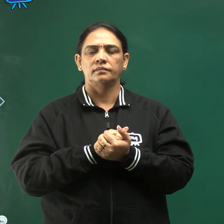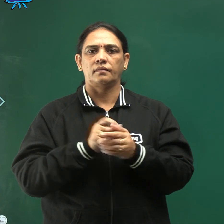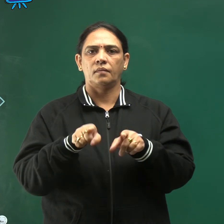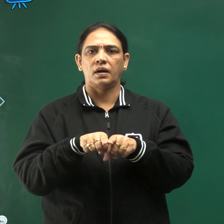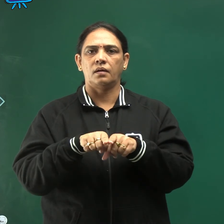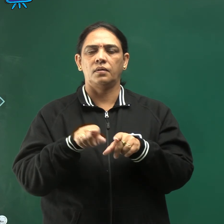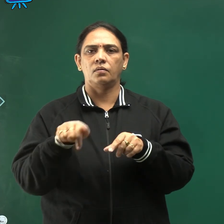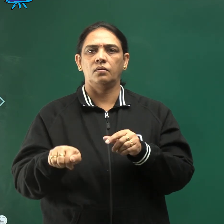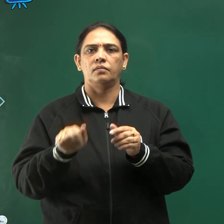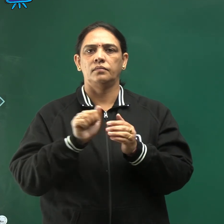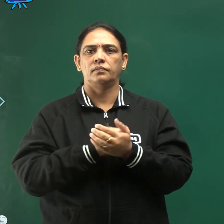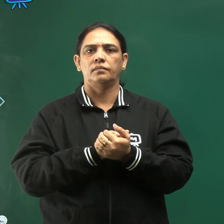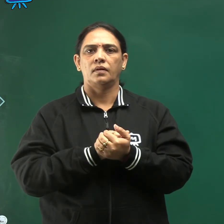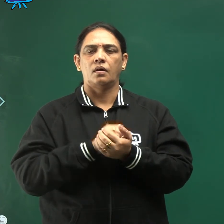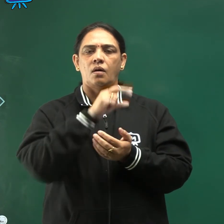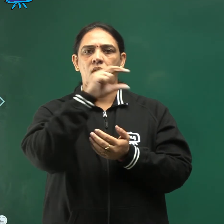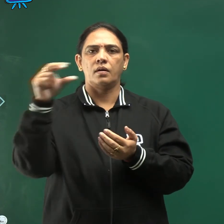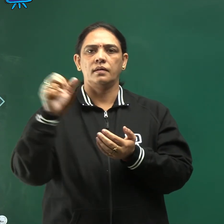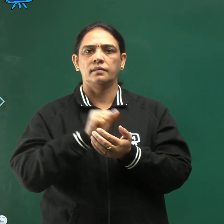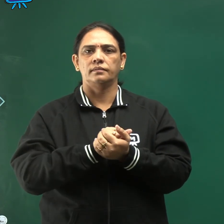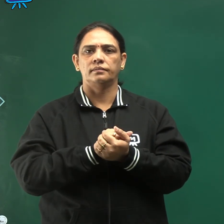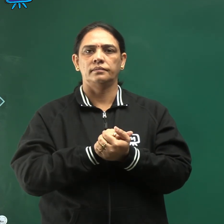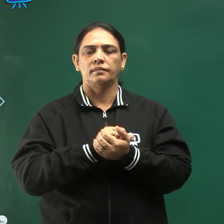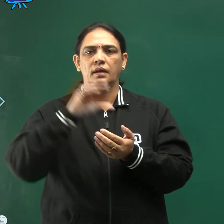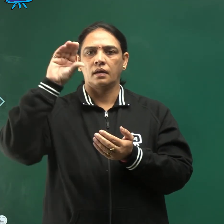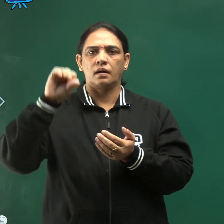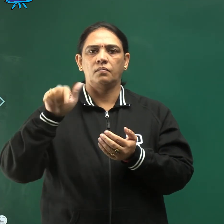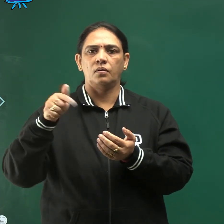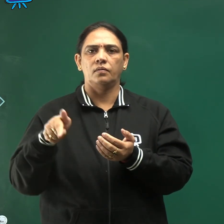बराबर हो या कम हो।